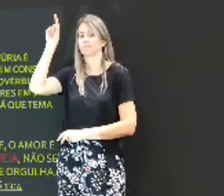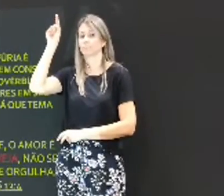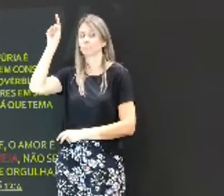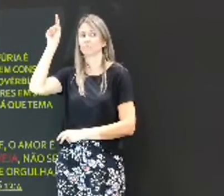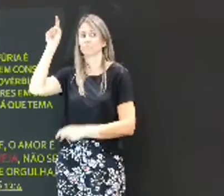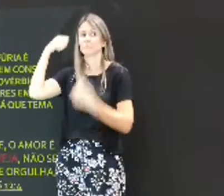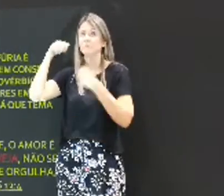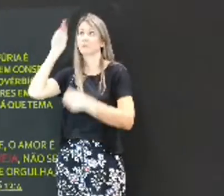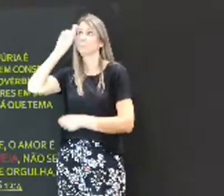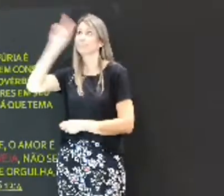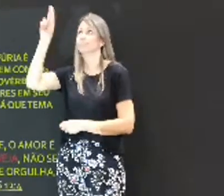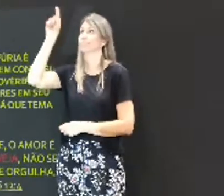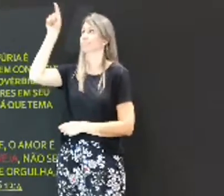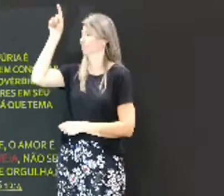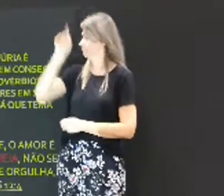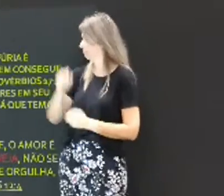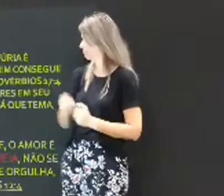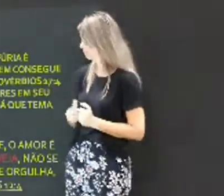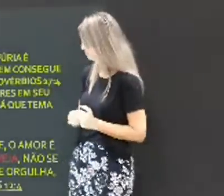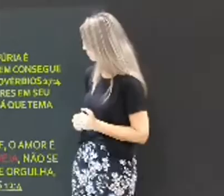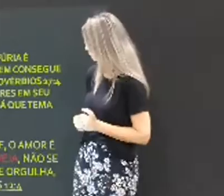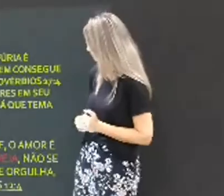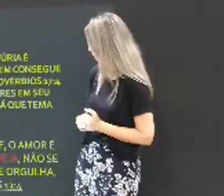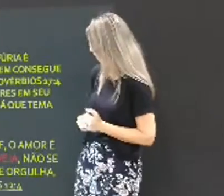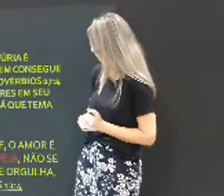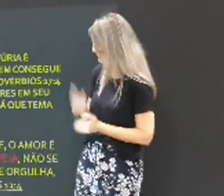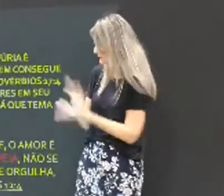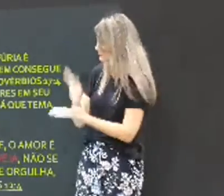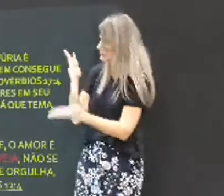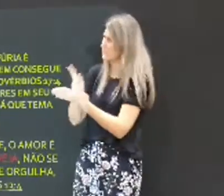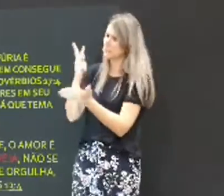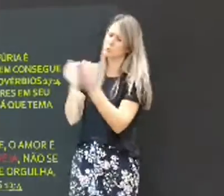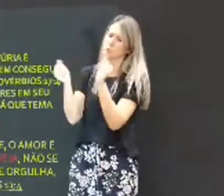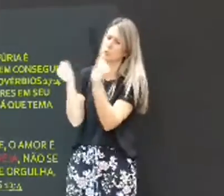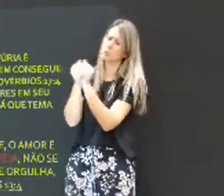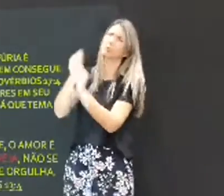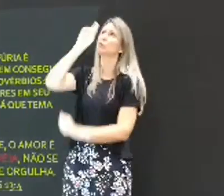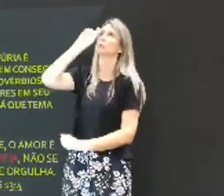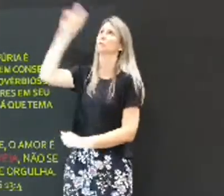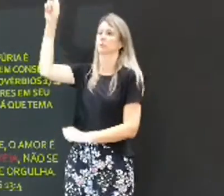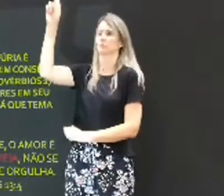será que tema sempre ao Senhor, respeitar o Senhor, sempre junto com o Senhor.